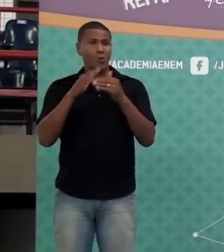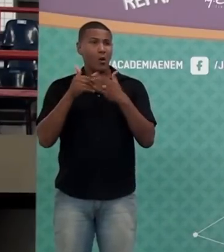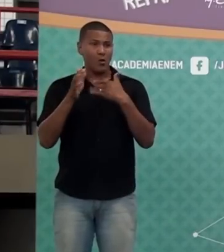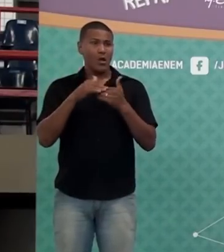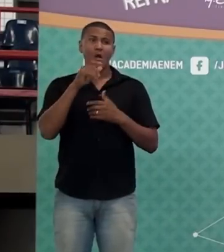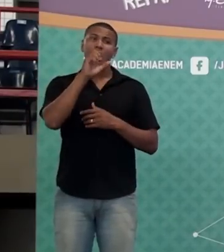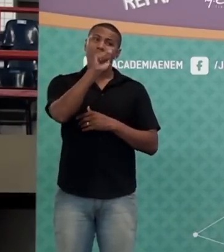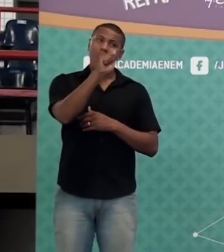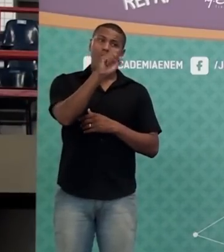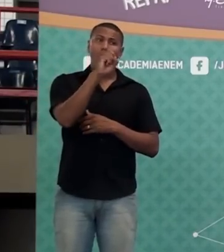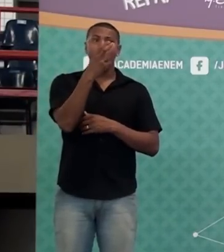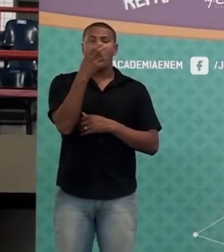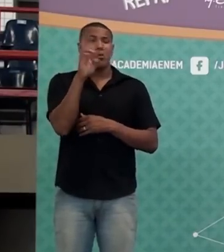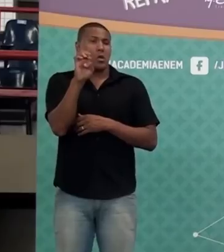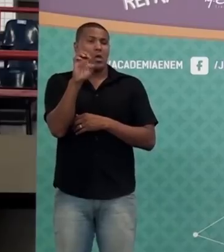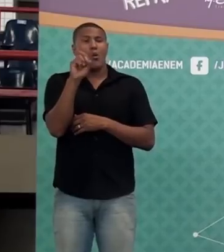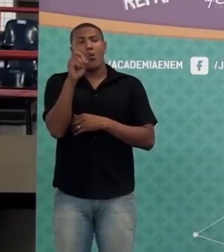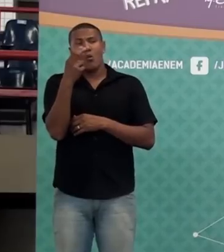digo